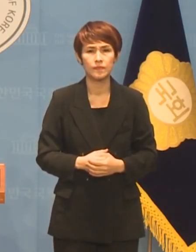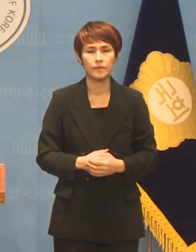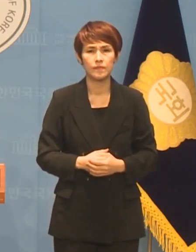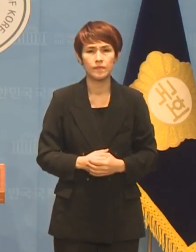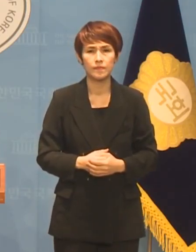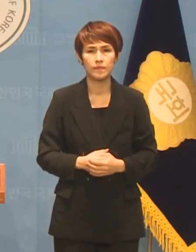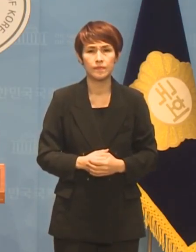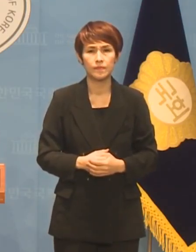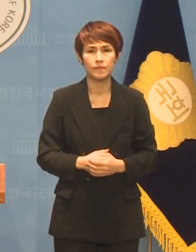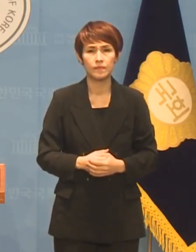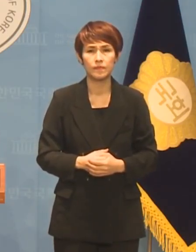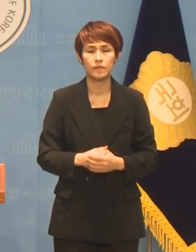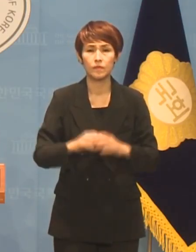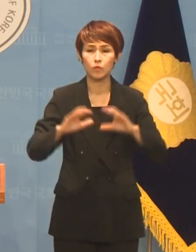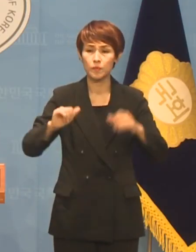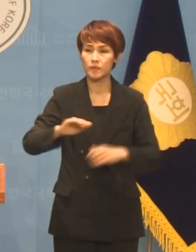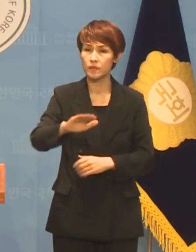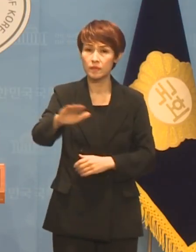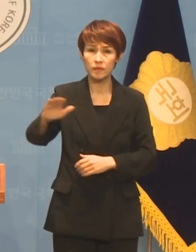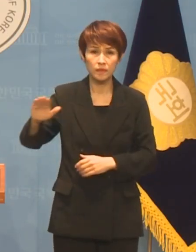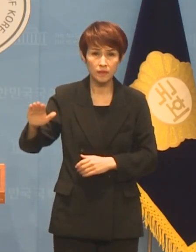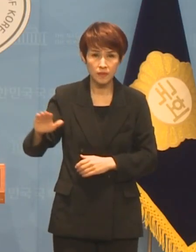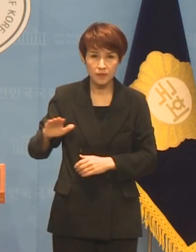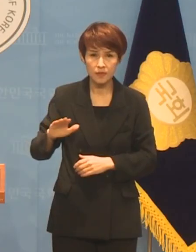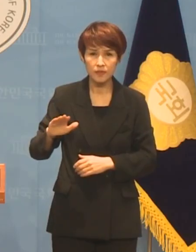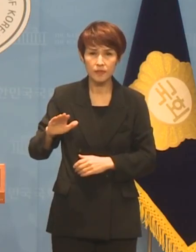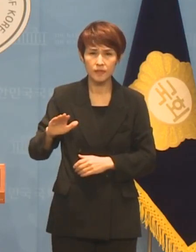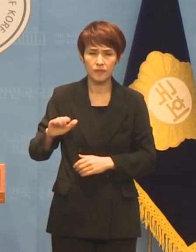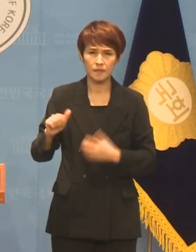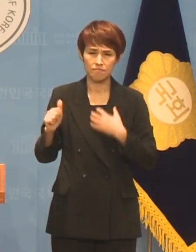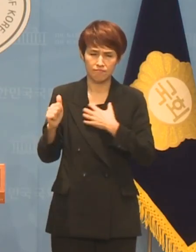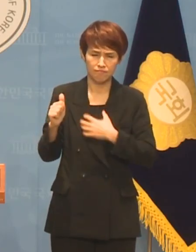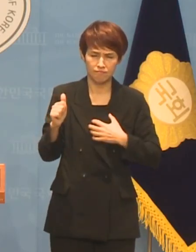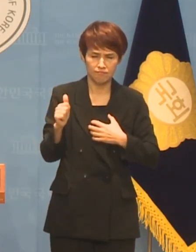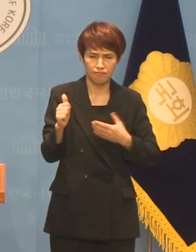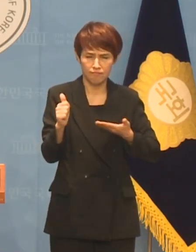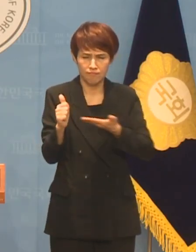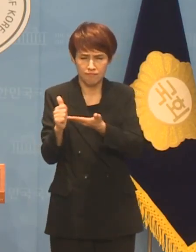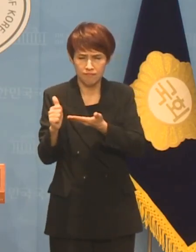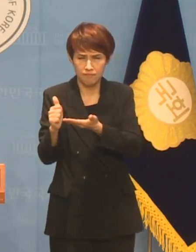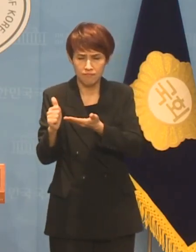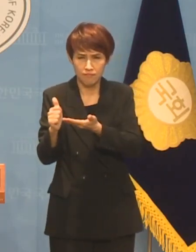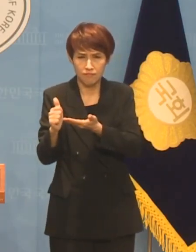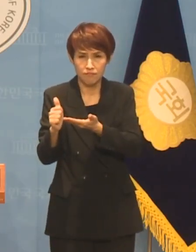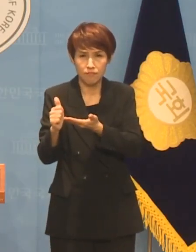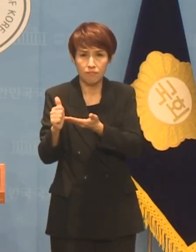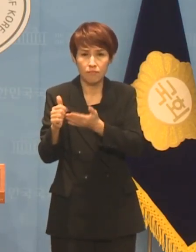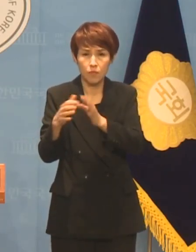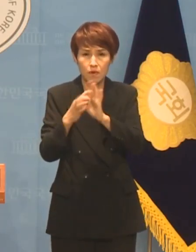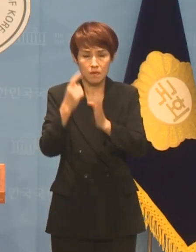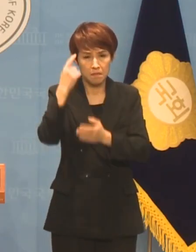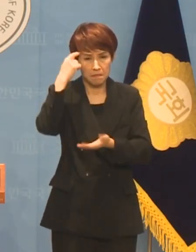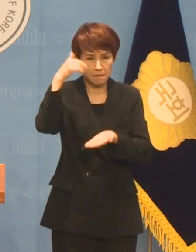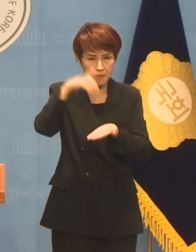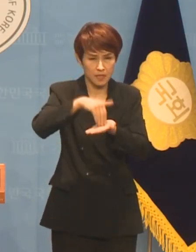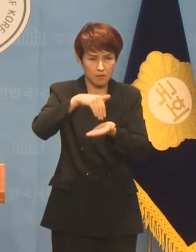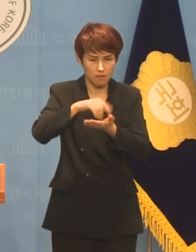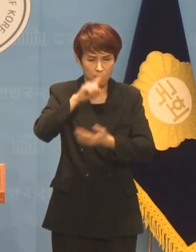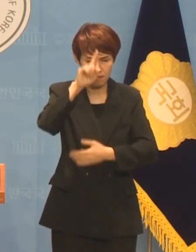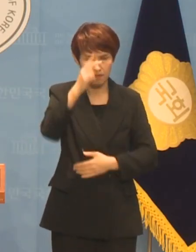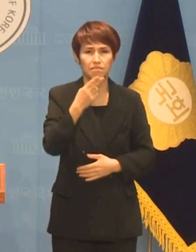하지만 국민들께 끼쳐드린 피해와 걱정에 대한 반성은 단 한마디도